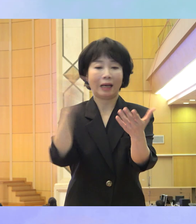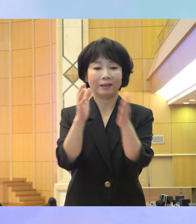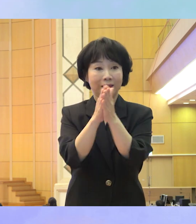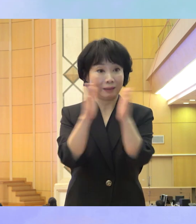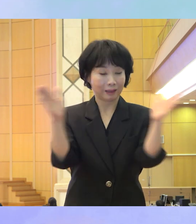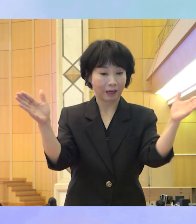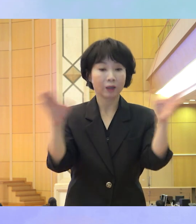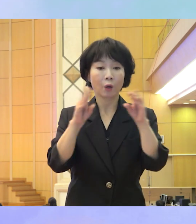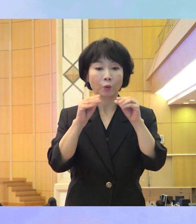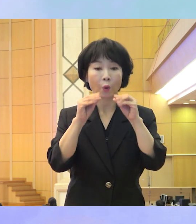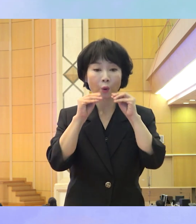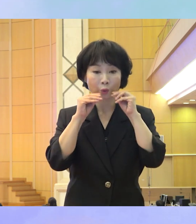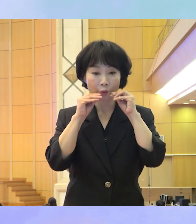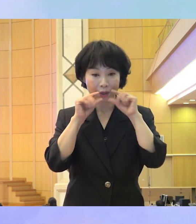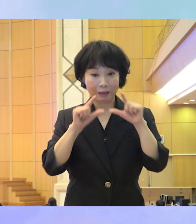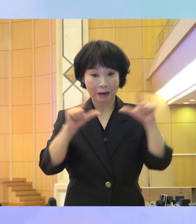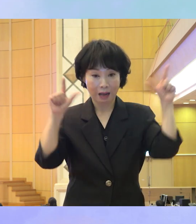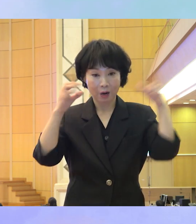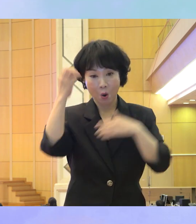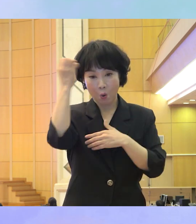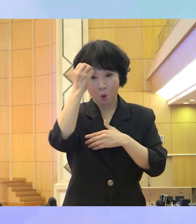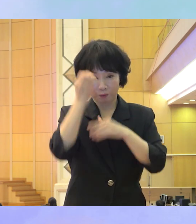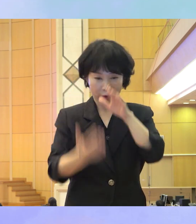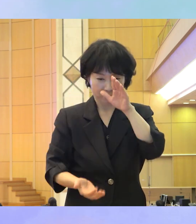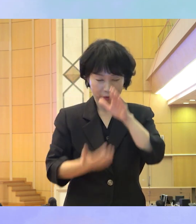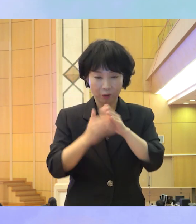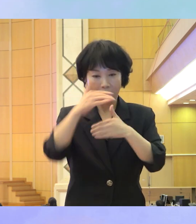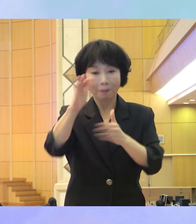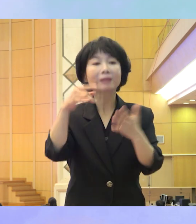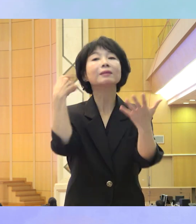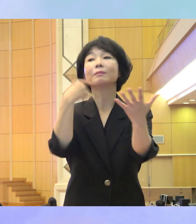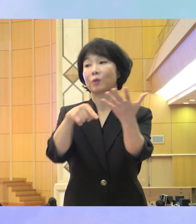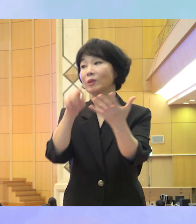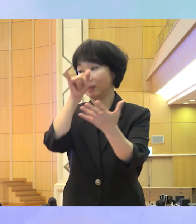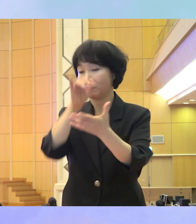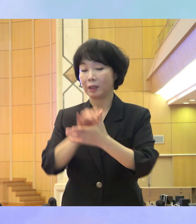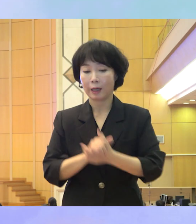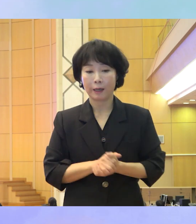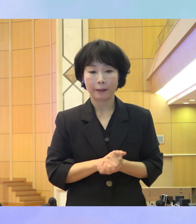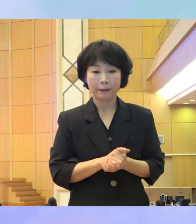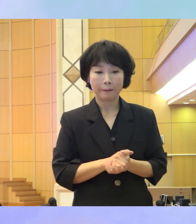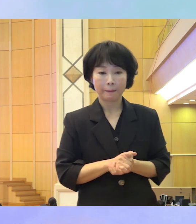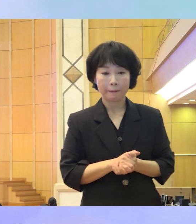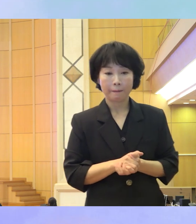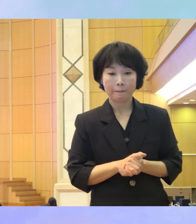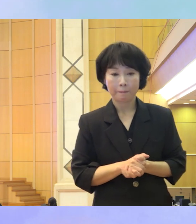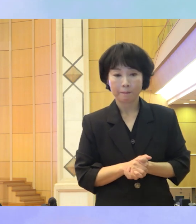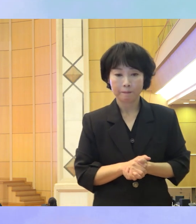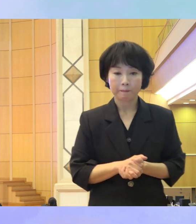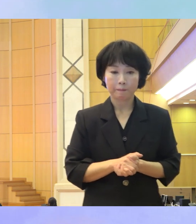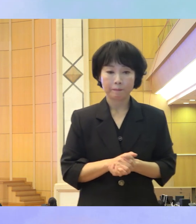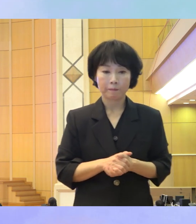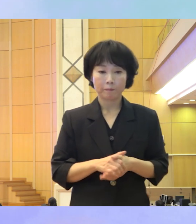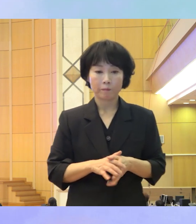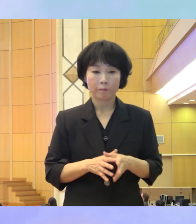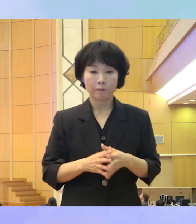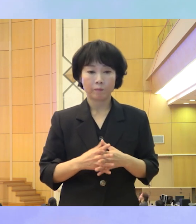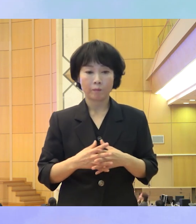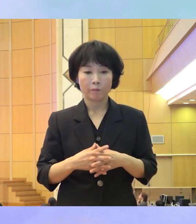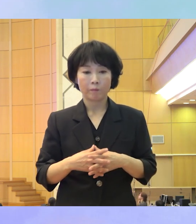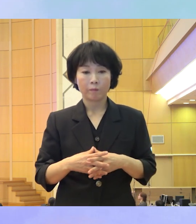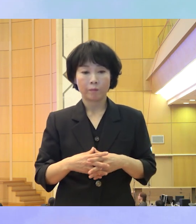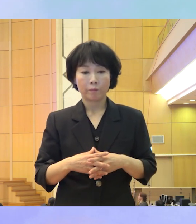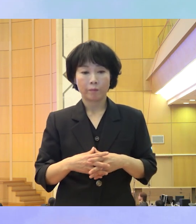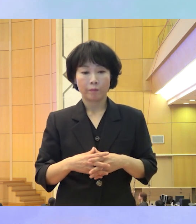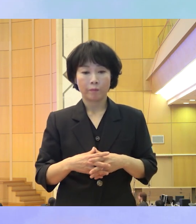그리고 토요일부터 고급 성경교육이 오전 10시 반, 오후에는 8시 10분에